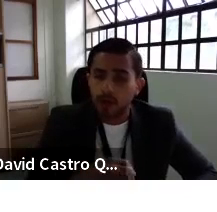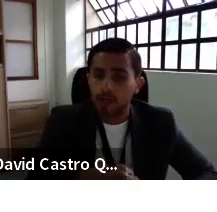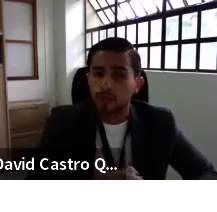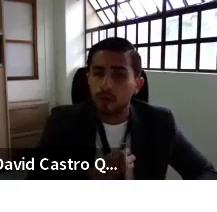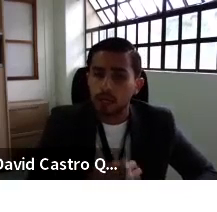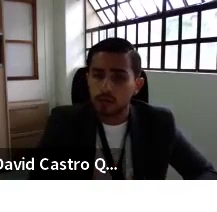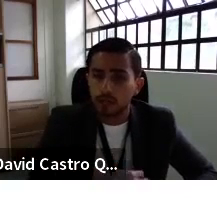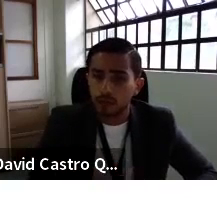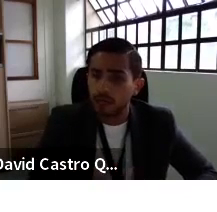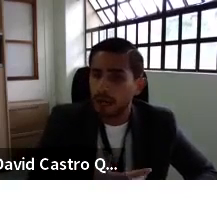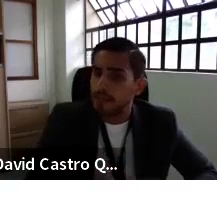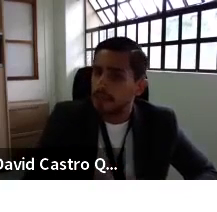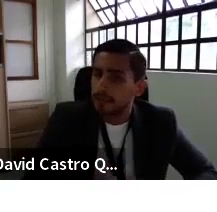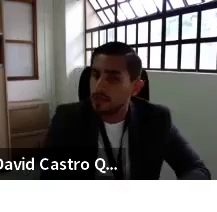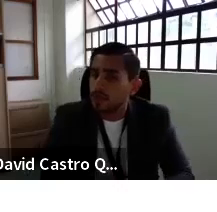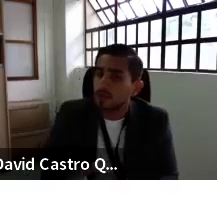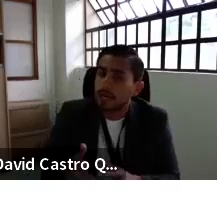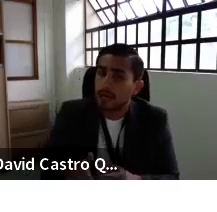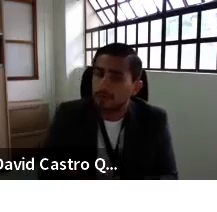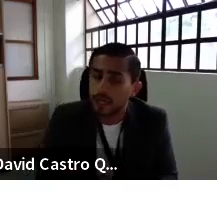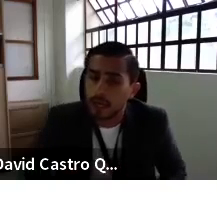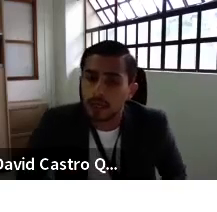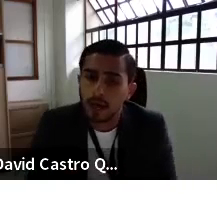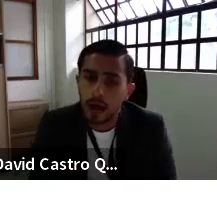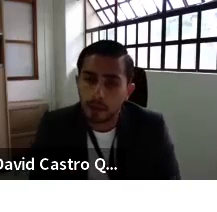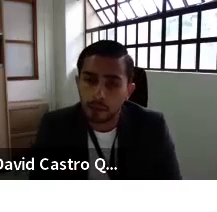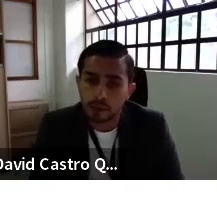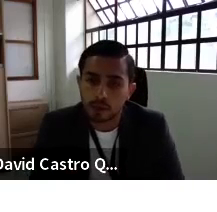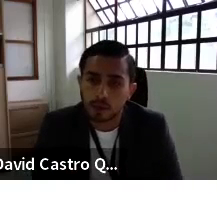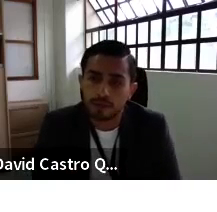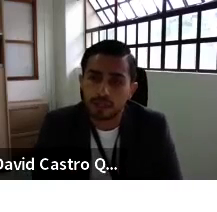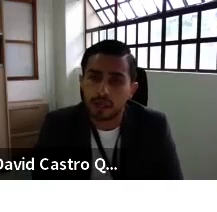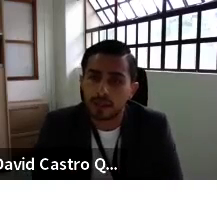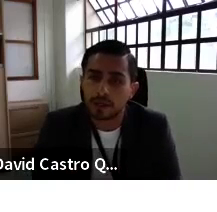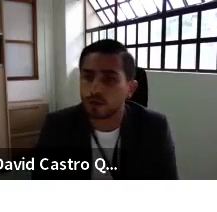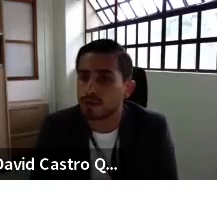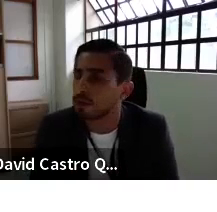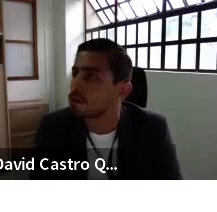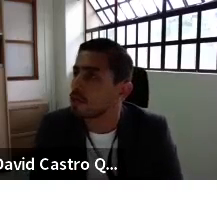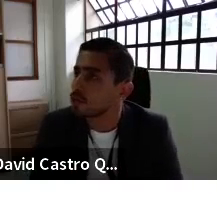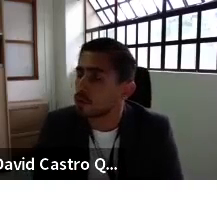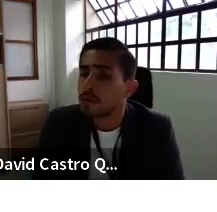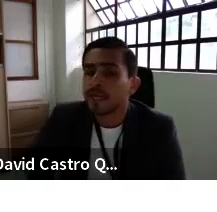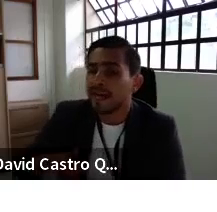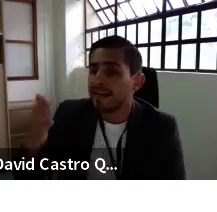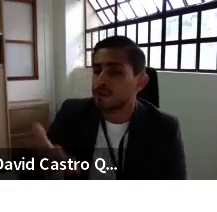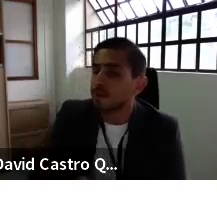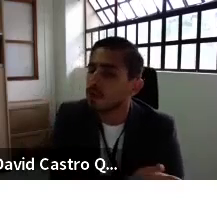corresponde a educación, tecnología y capacidad de gestión y creo que la gráfica habla por sí solo y definitivamente el conocimiento es un asunto y la gestión de